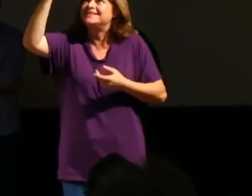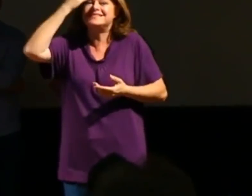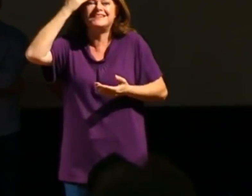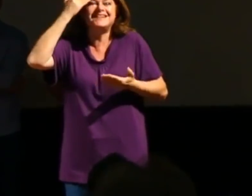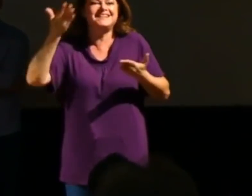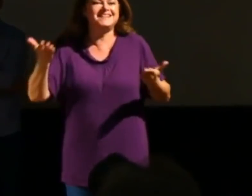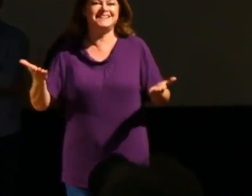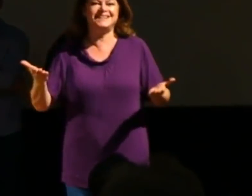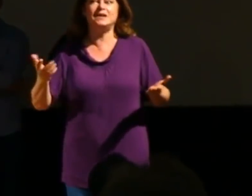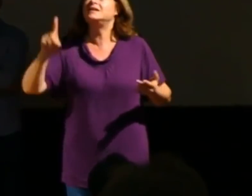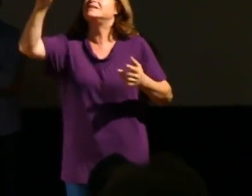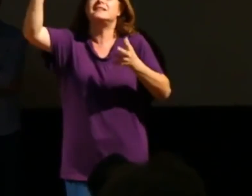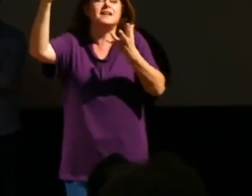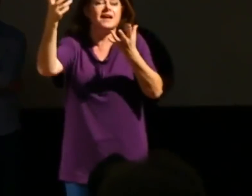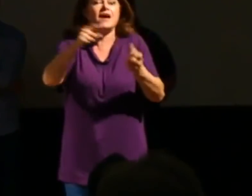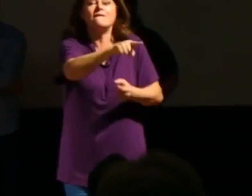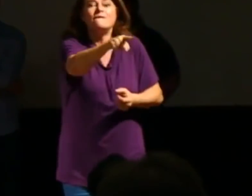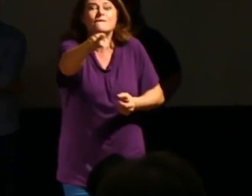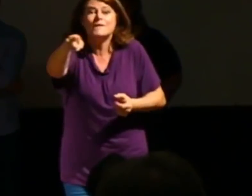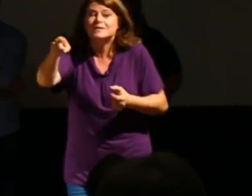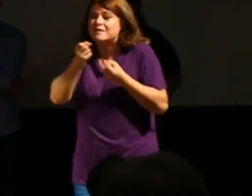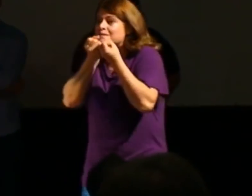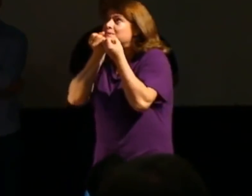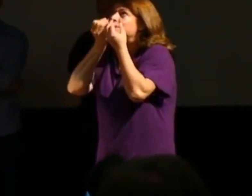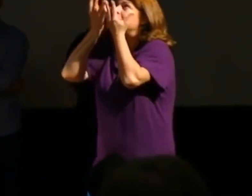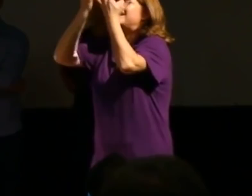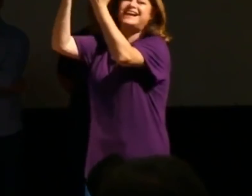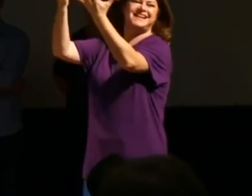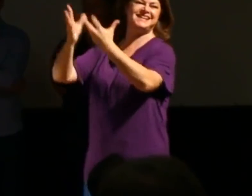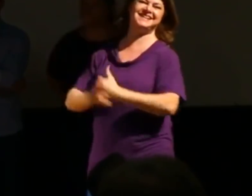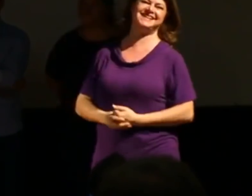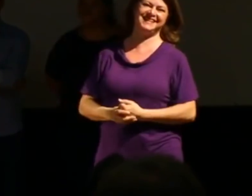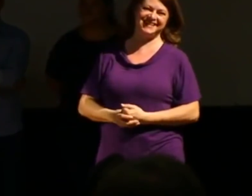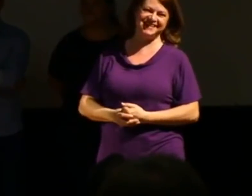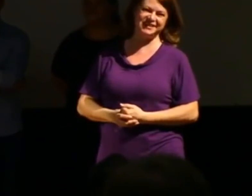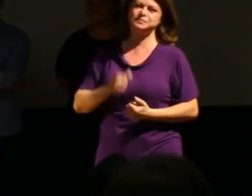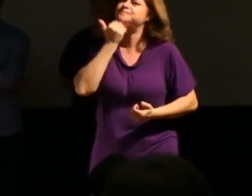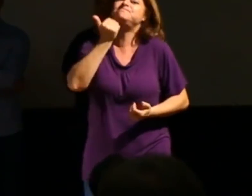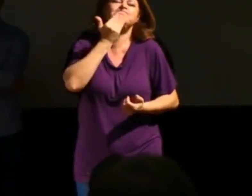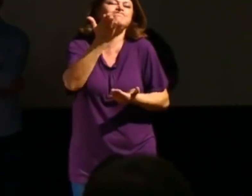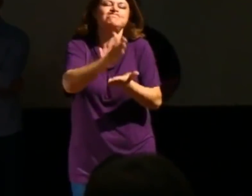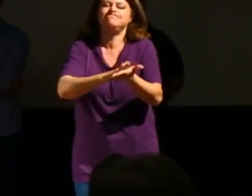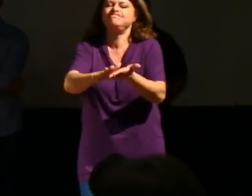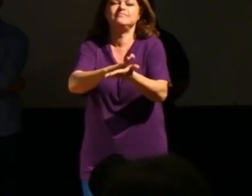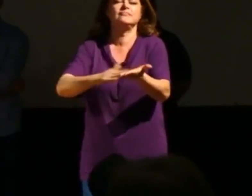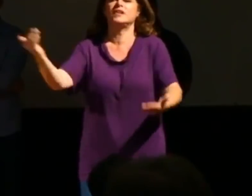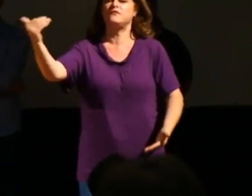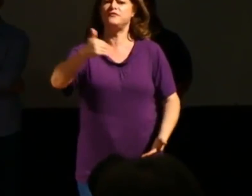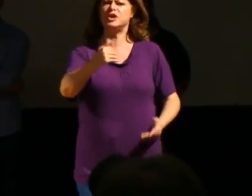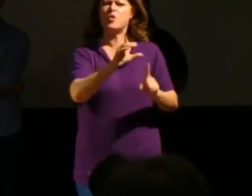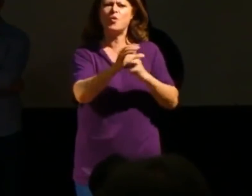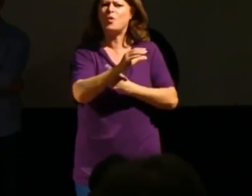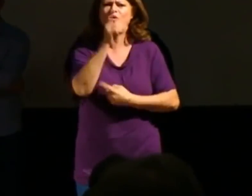Mas Ele quer que você se aproxime dEle. Não adianta vir no culto num domingo e achar